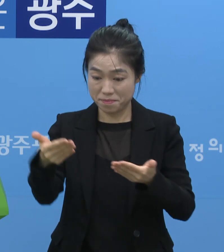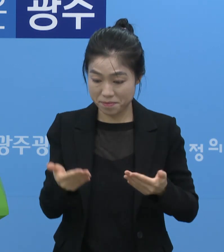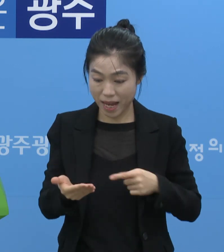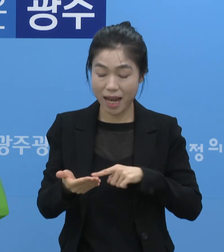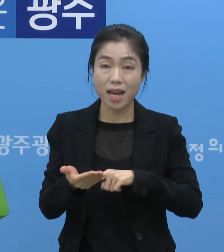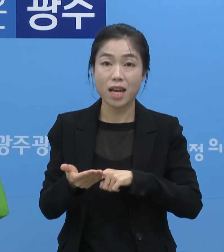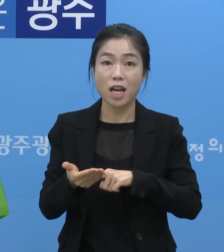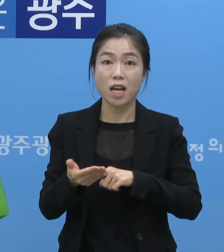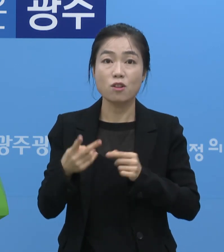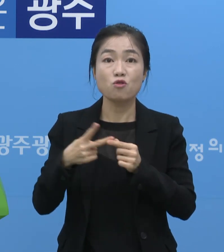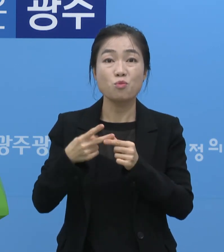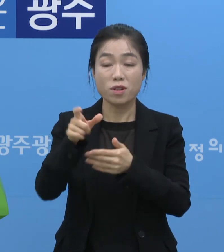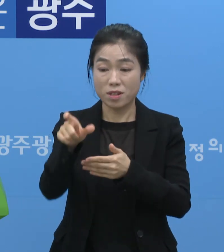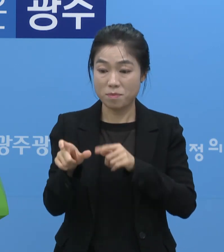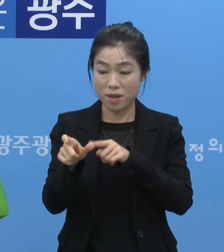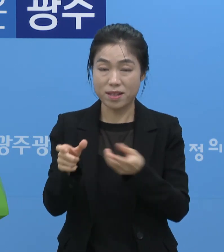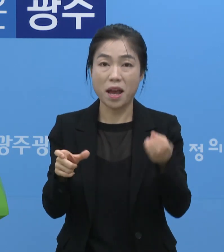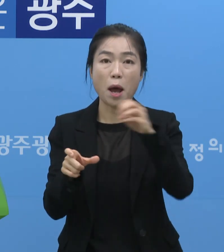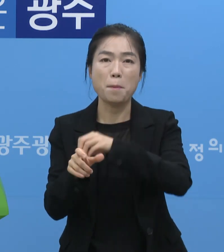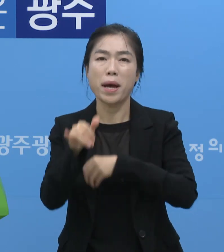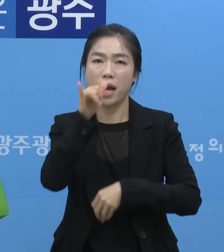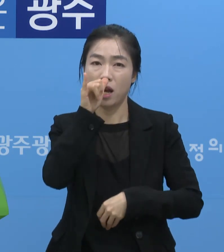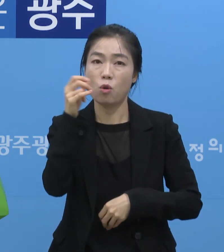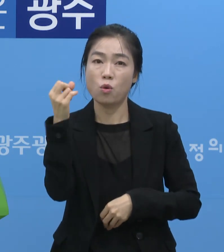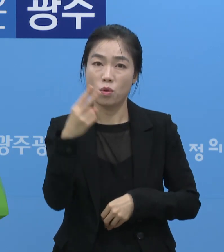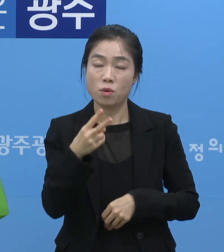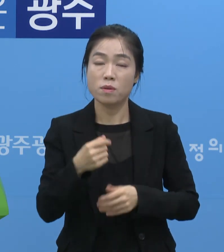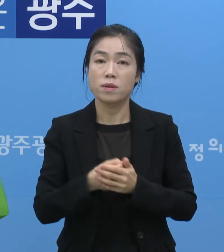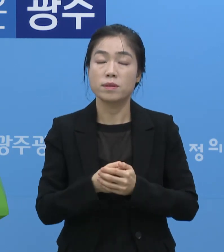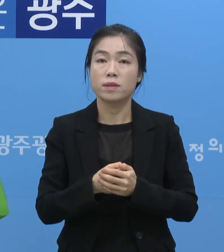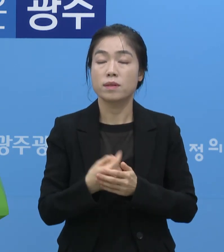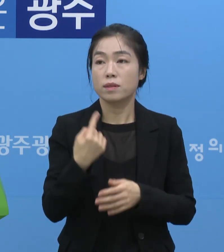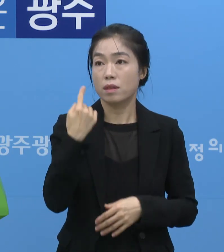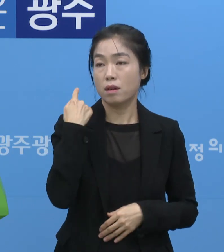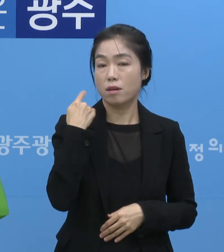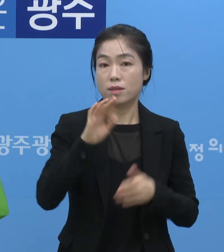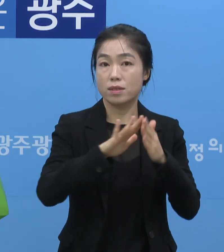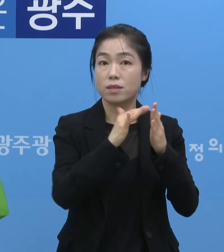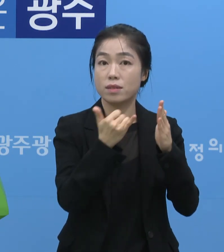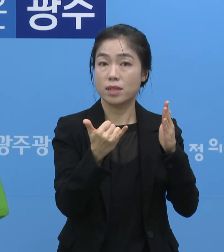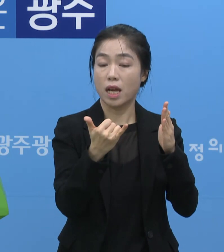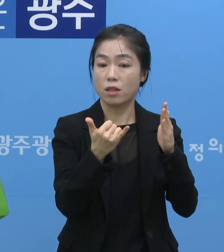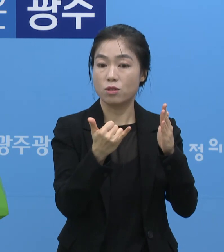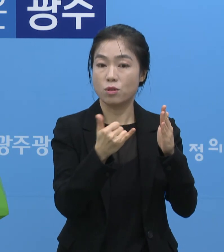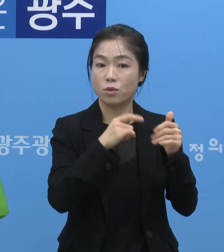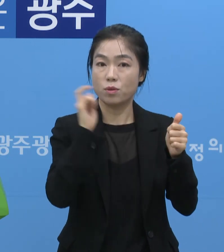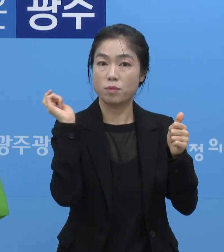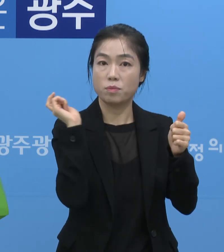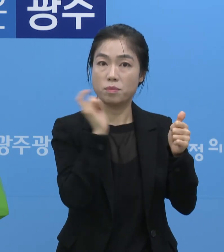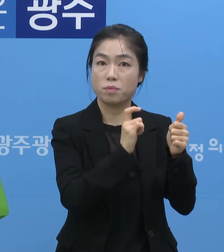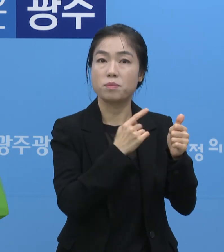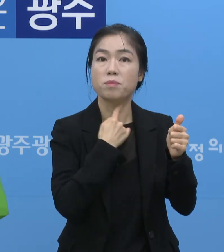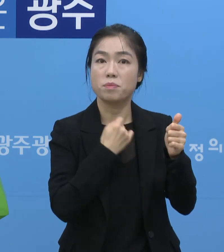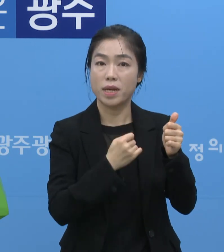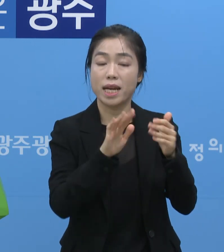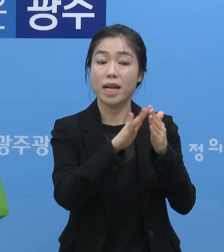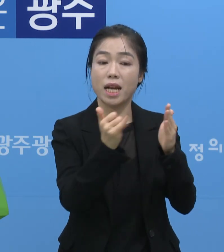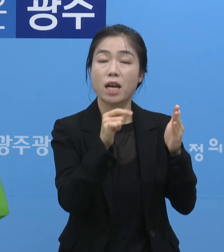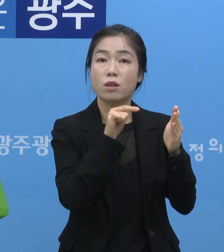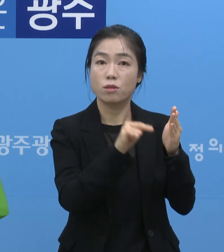그 두 번째 명단 속에 포함되었기도 하고요. 그다음에 어제 그 가족으로 확진되었던 그